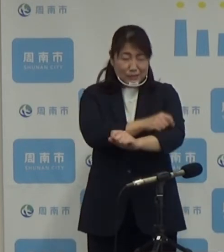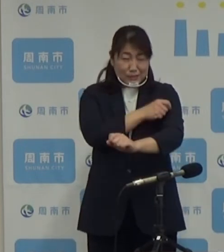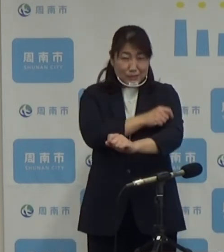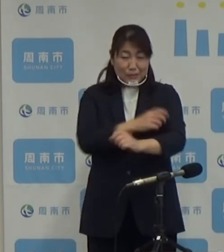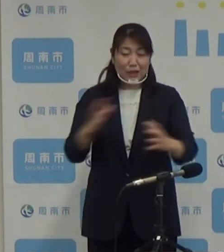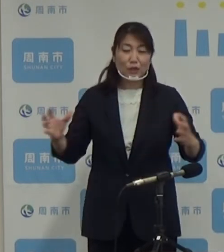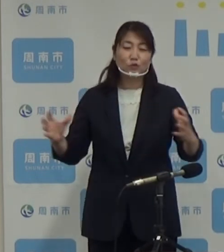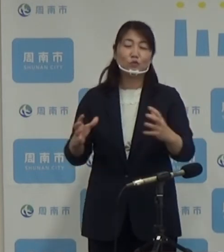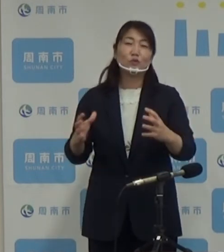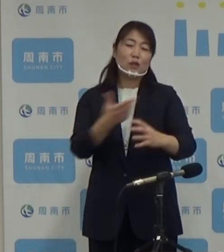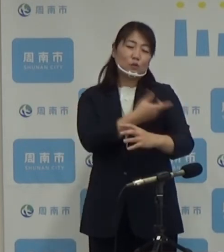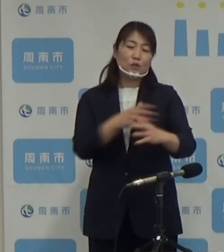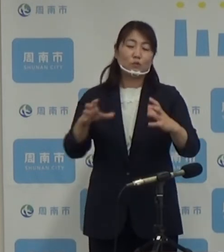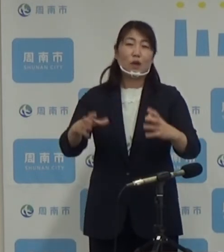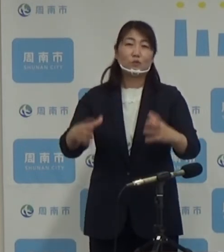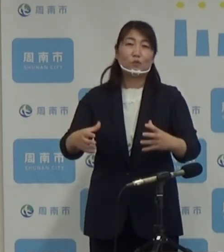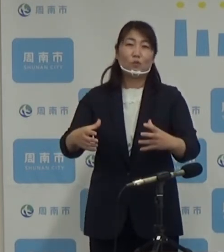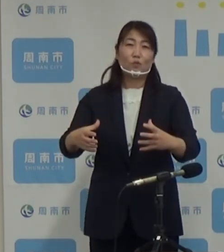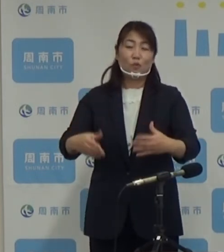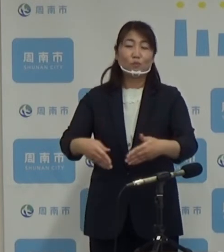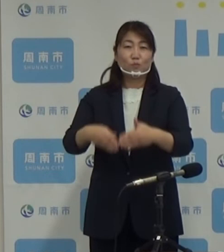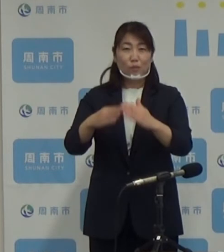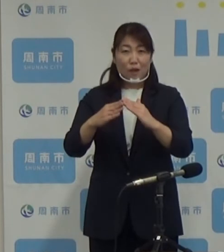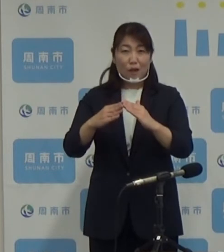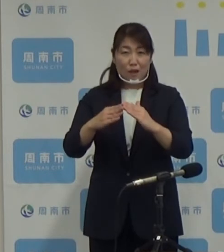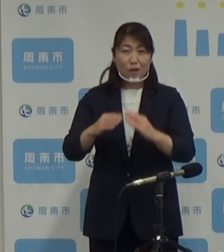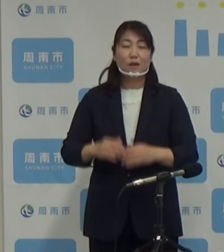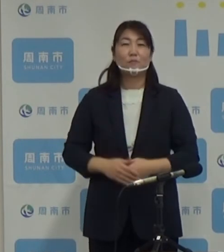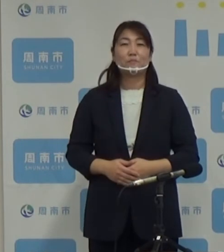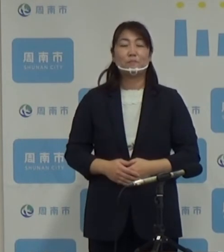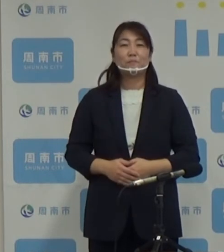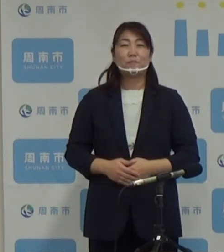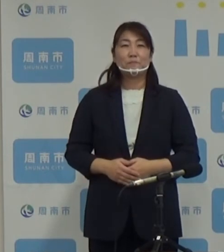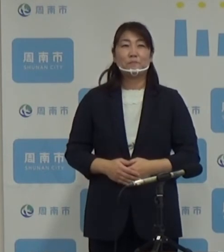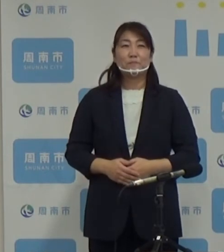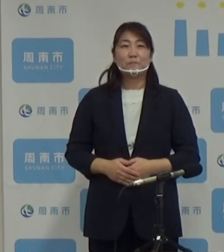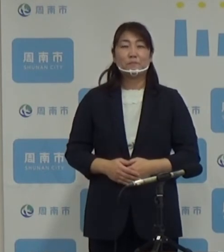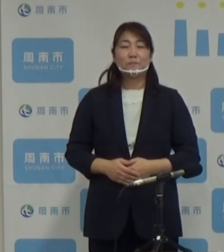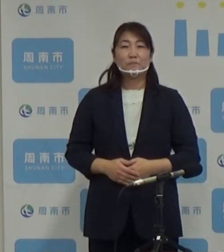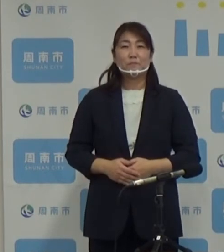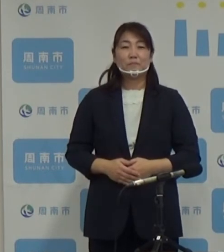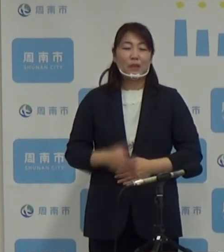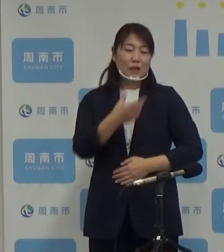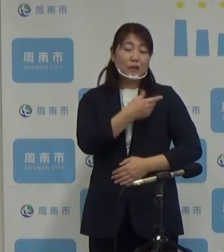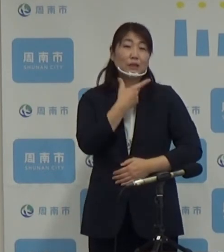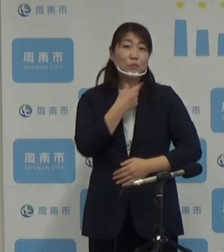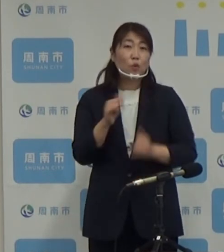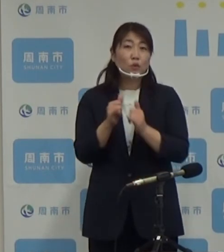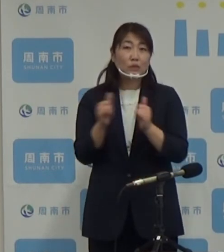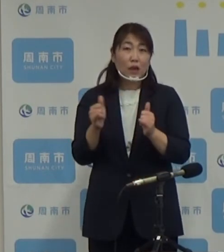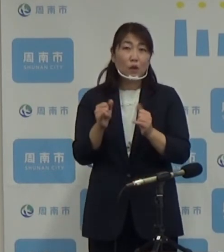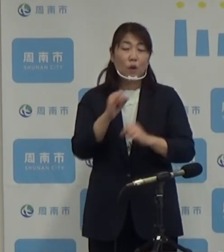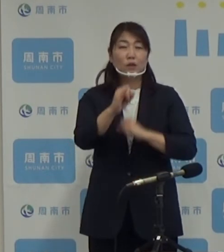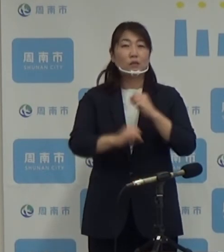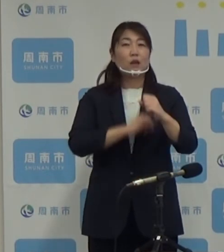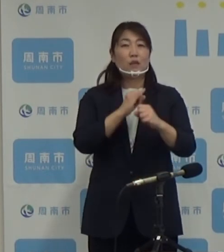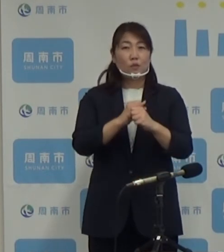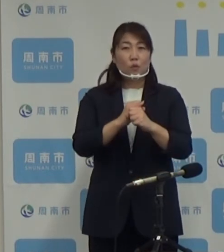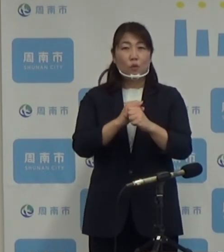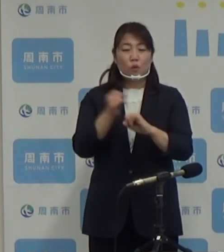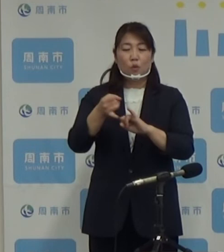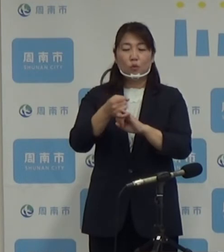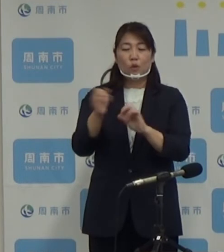集団接種会場を開設いたします接種を希望される方は web または